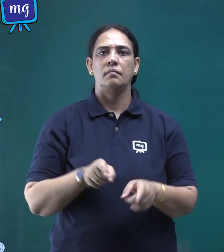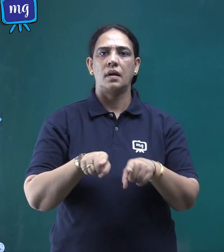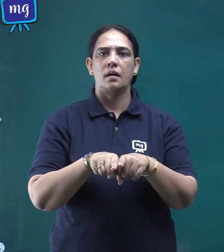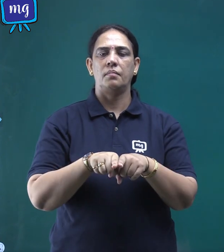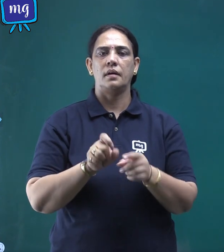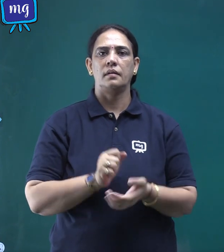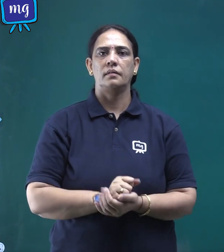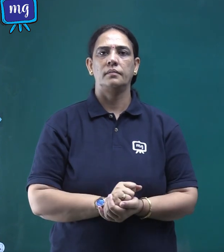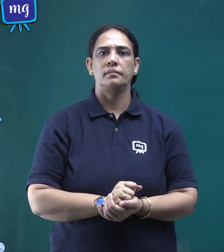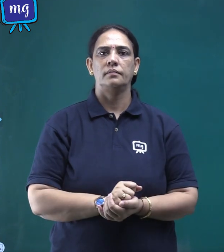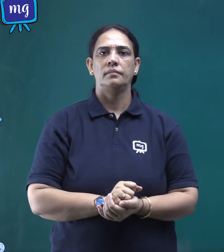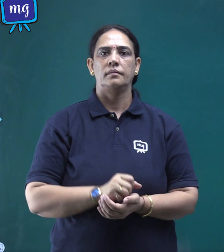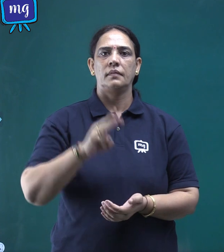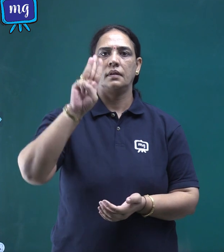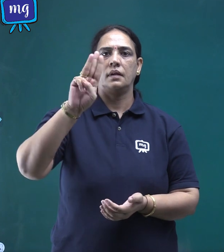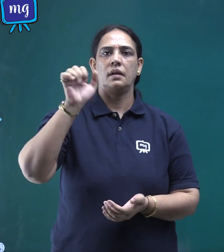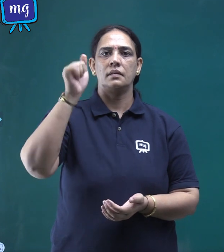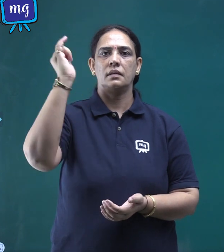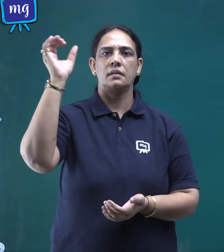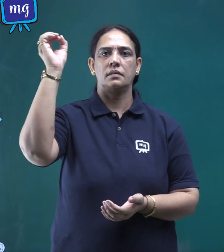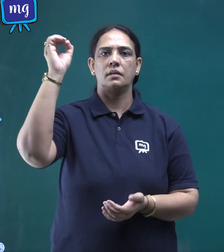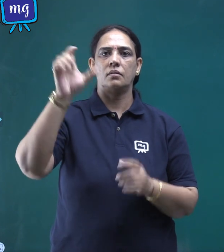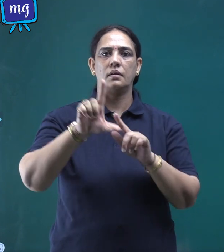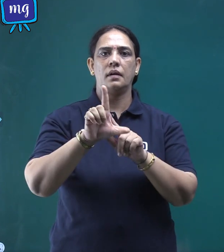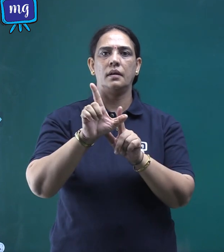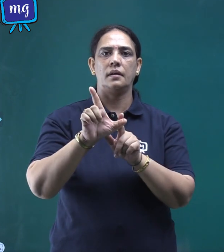बराबर 360 डिग्री,